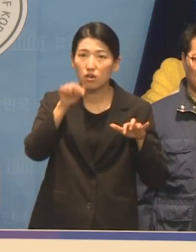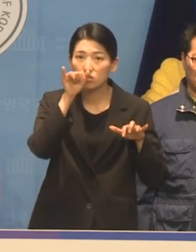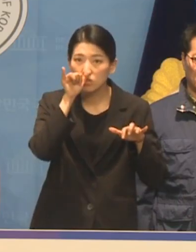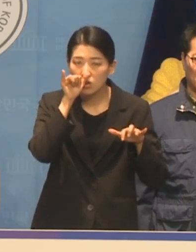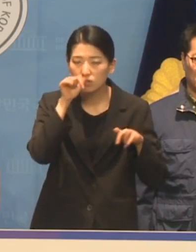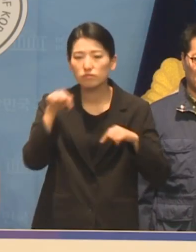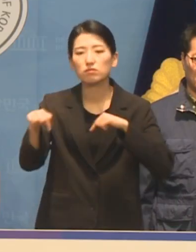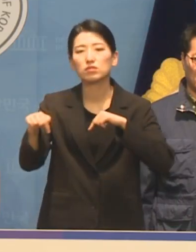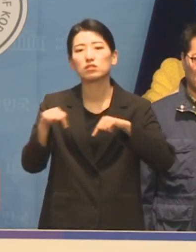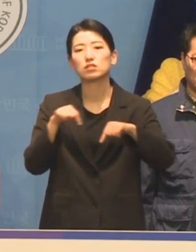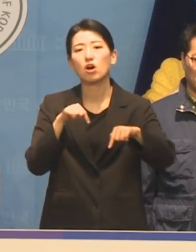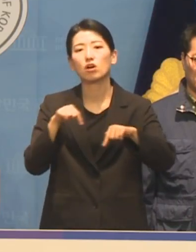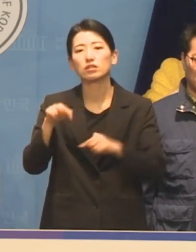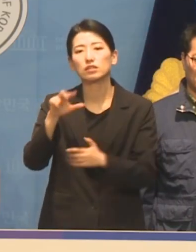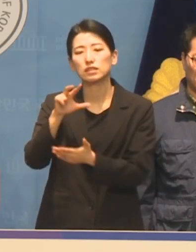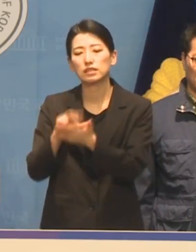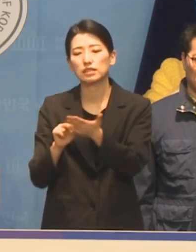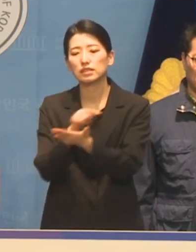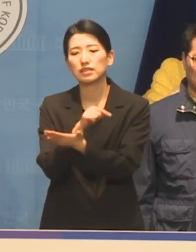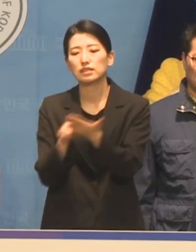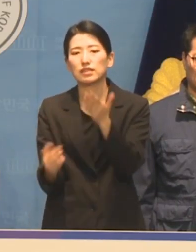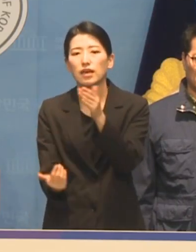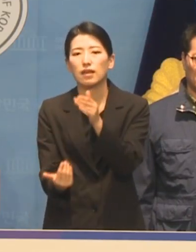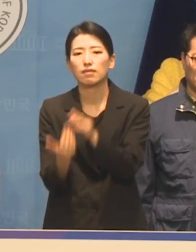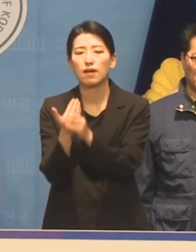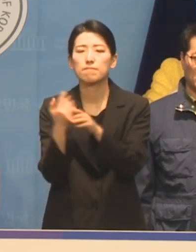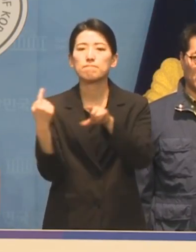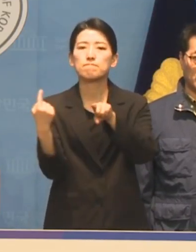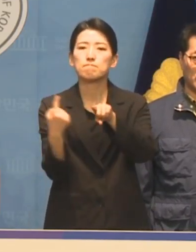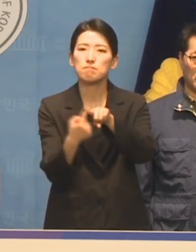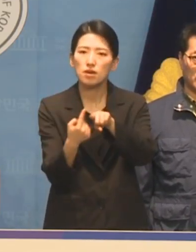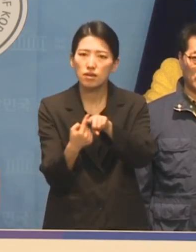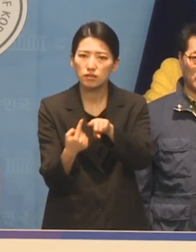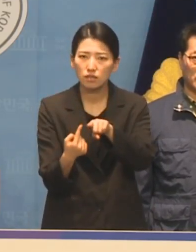재난으로 평가되어야 합니다. 이러한 정치적